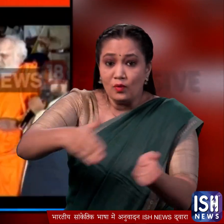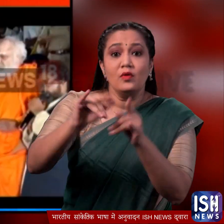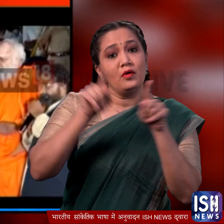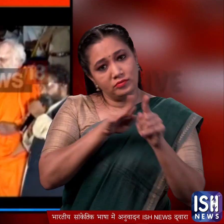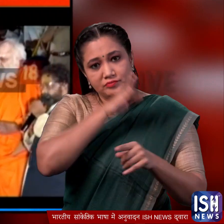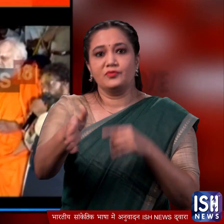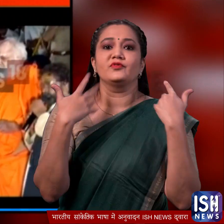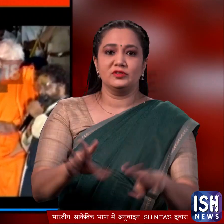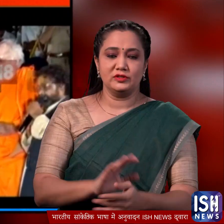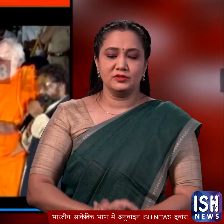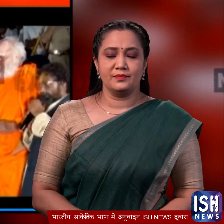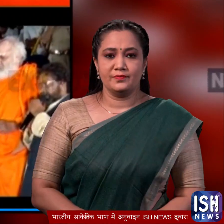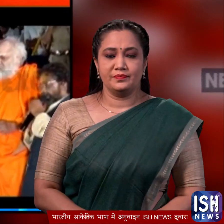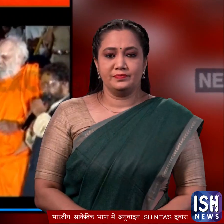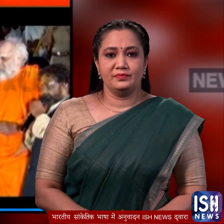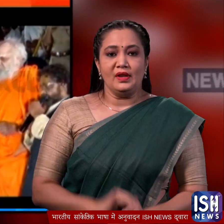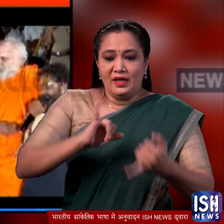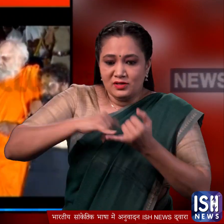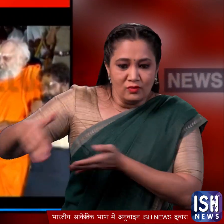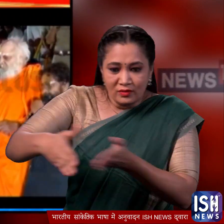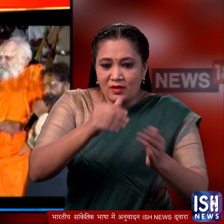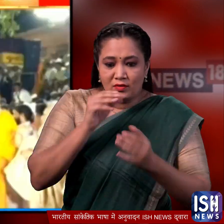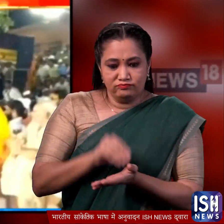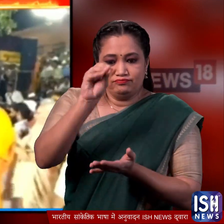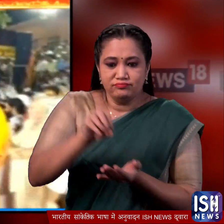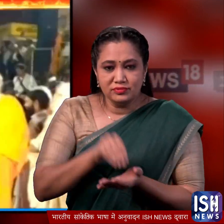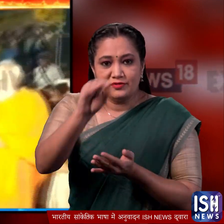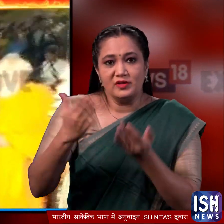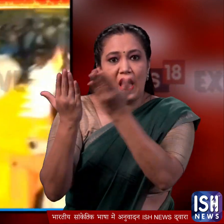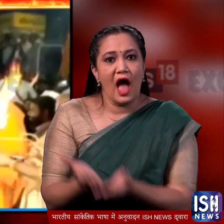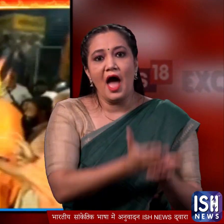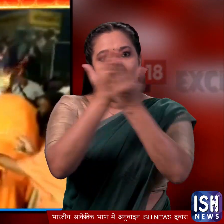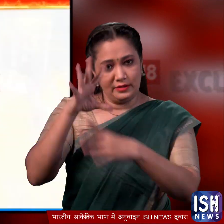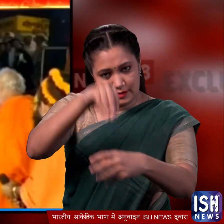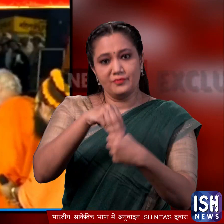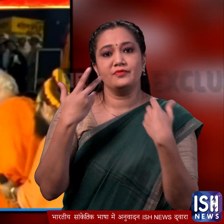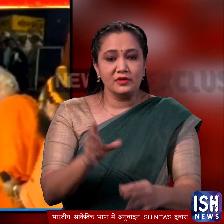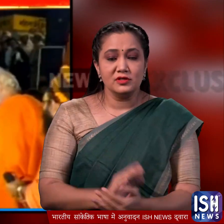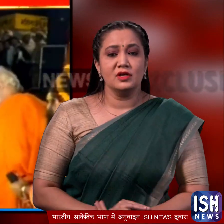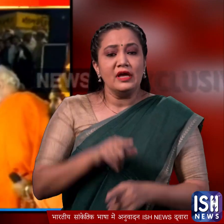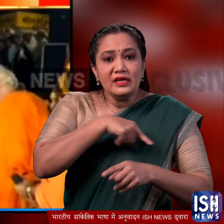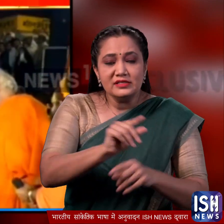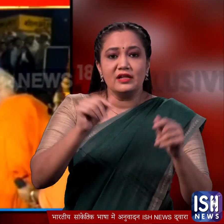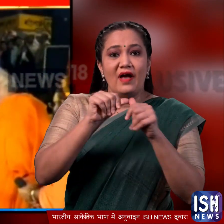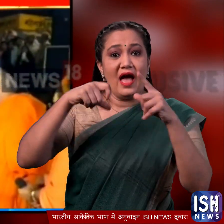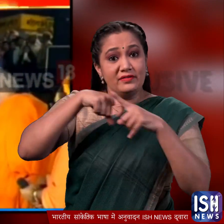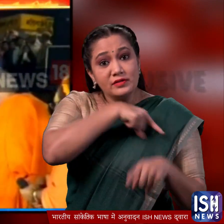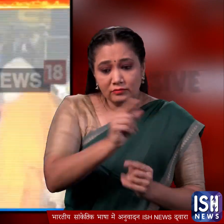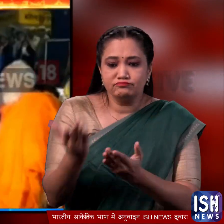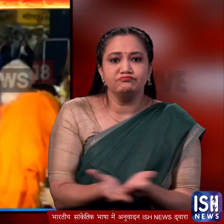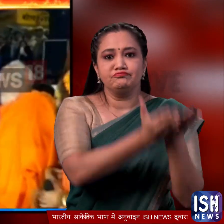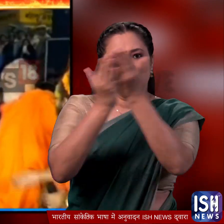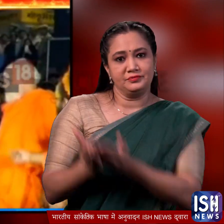थे, जहां उन्होंने सरयू नदी की पूजा की थी और फिर आरती का हिस्सा बने थे। उन्होंने खुद भी नदी की आरती उतारी